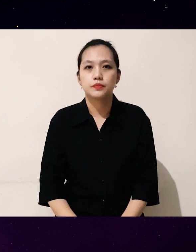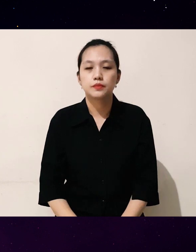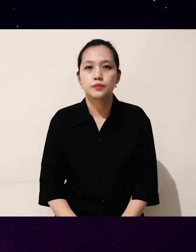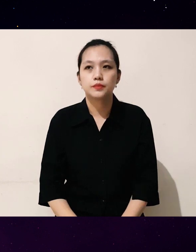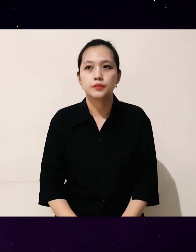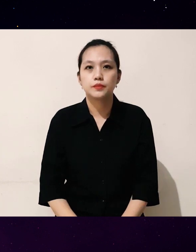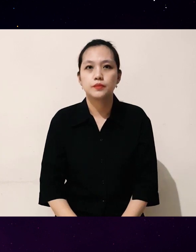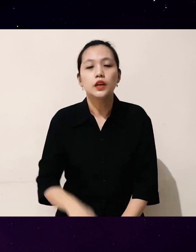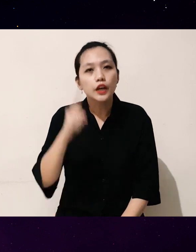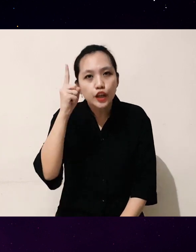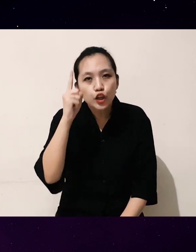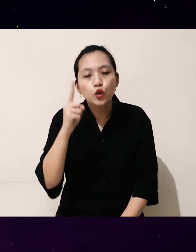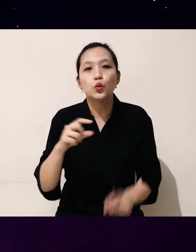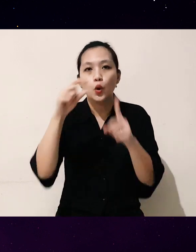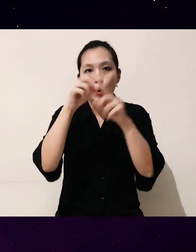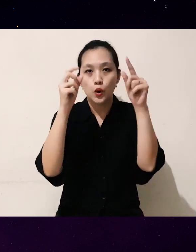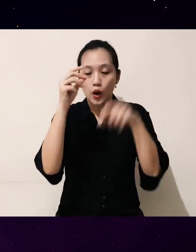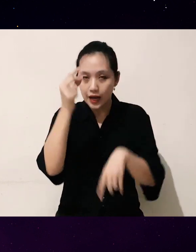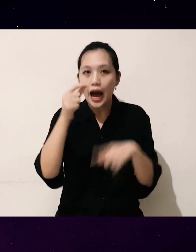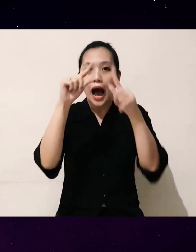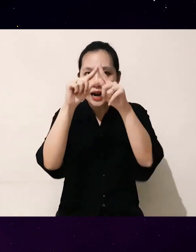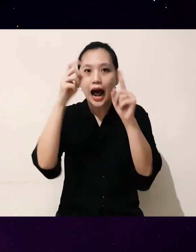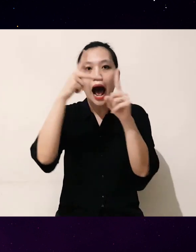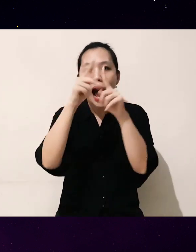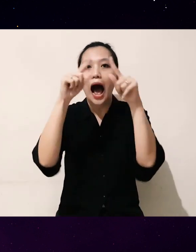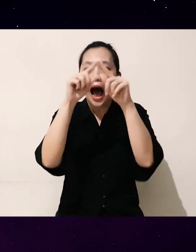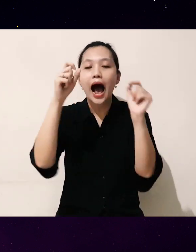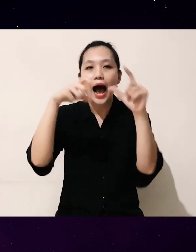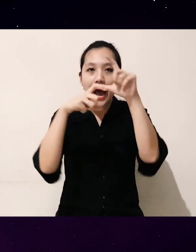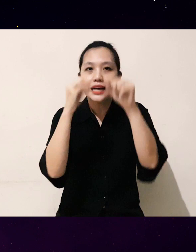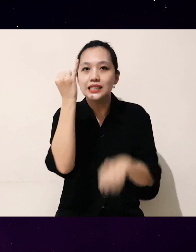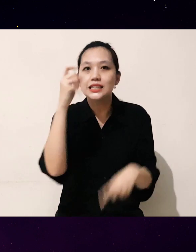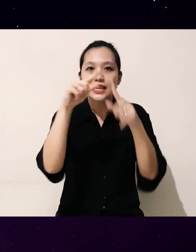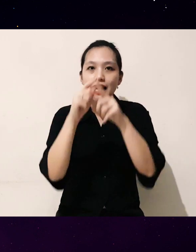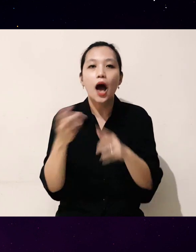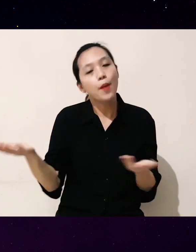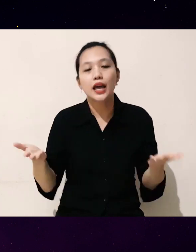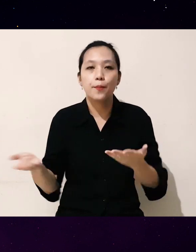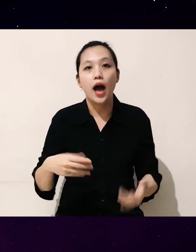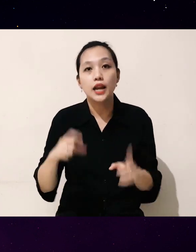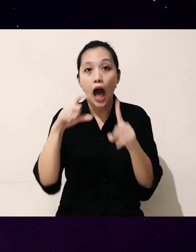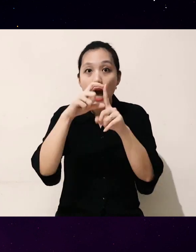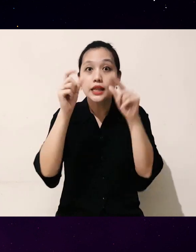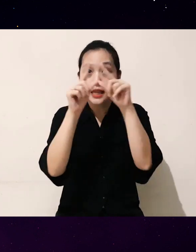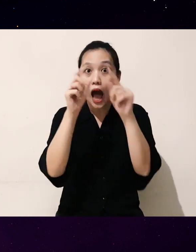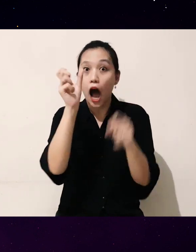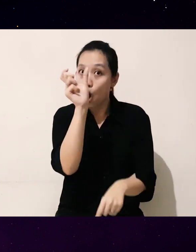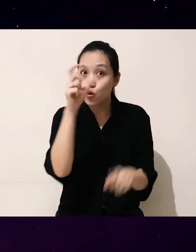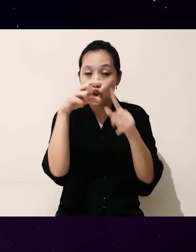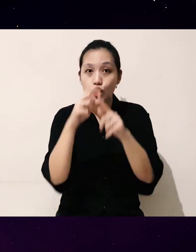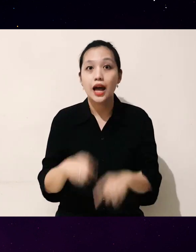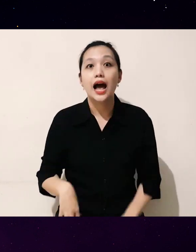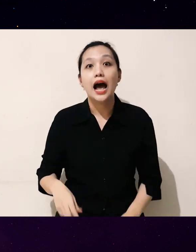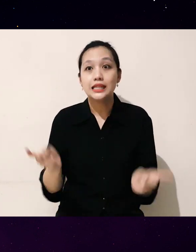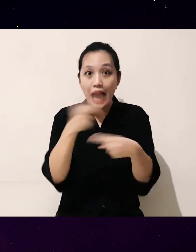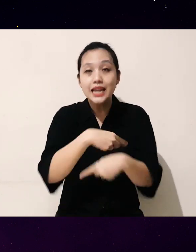inilah rahasia di balik Daud menjadi seorang raja yang sangat luar biasa. Bukan raja-raja Israel